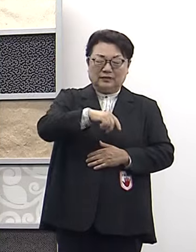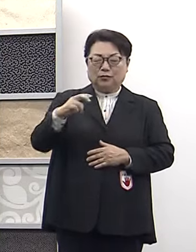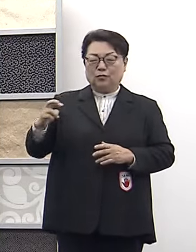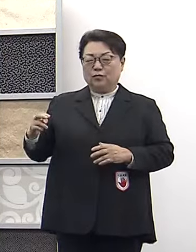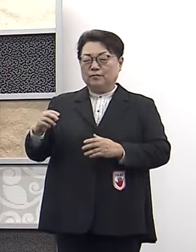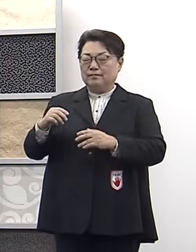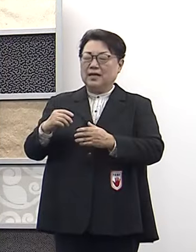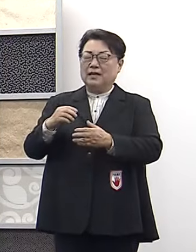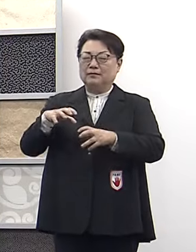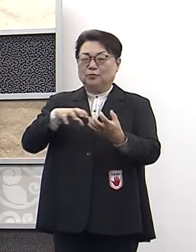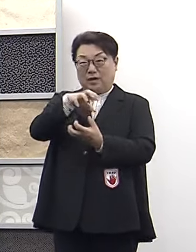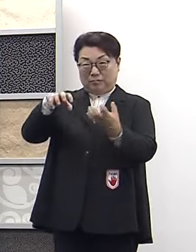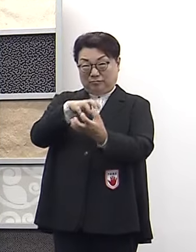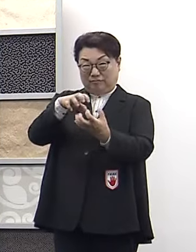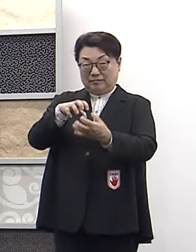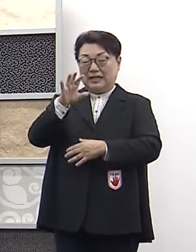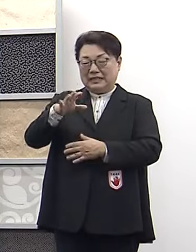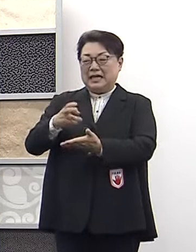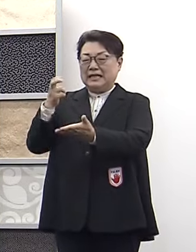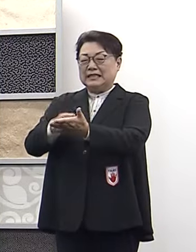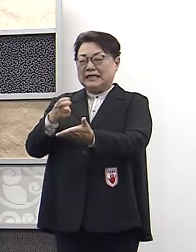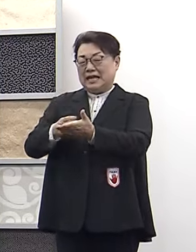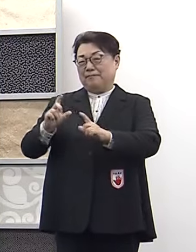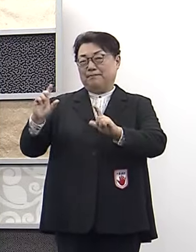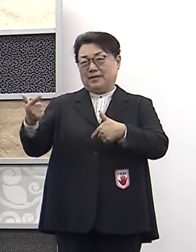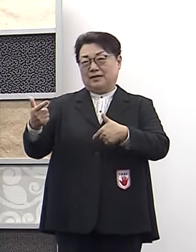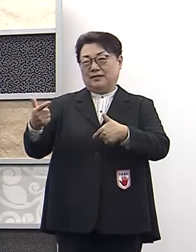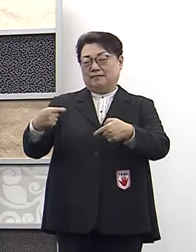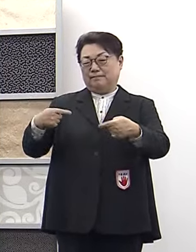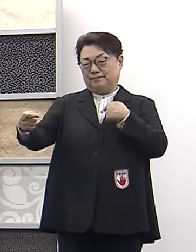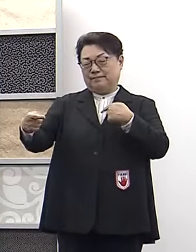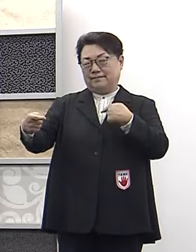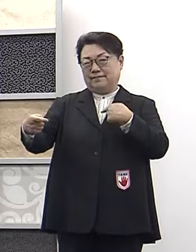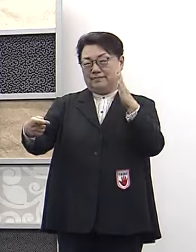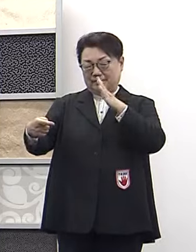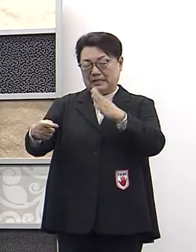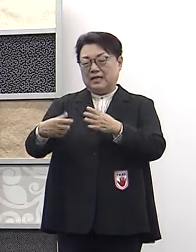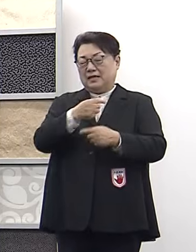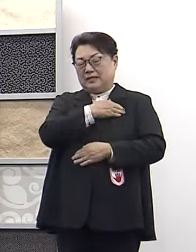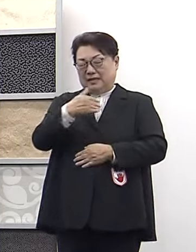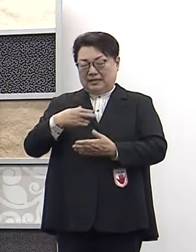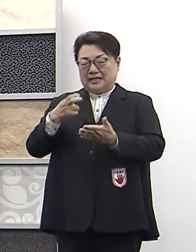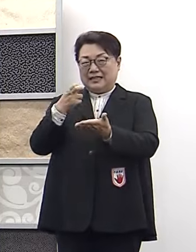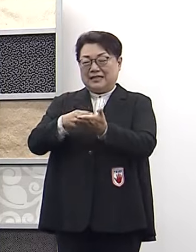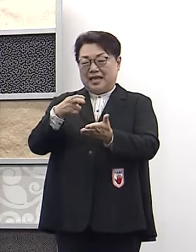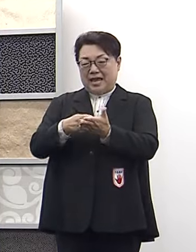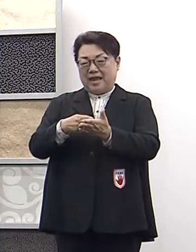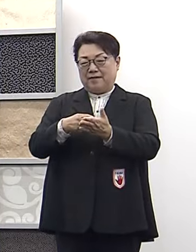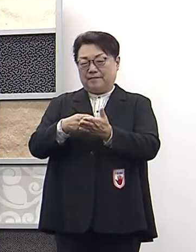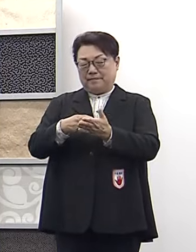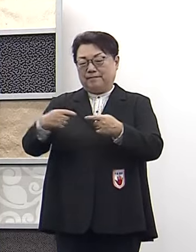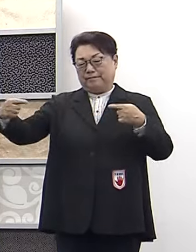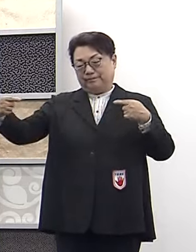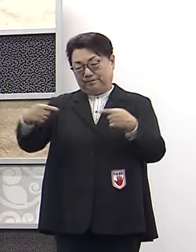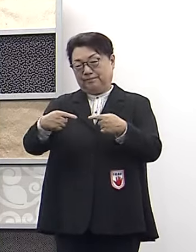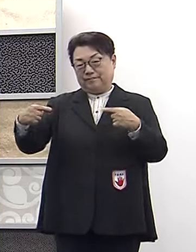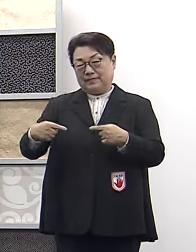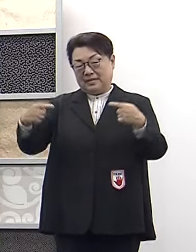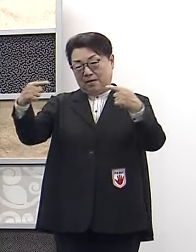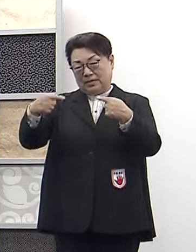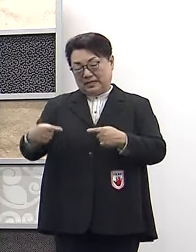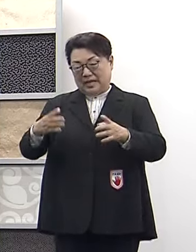ところは規制の水準というかですね、規制のあり方というものは、まあ、できる限り、まあ、いろんな背景の違いはあるんですけれども、まあ、でき